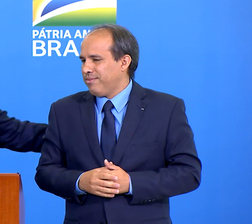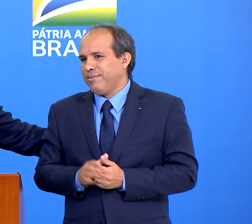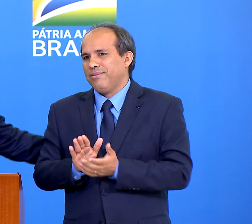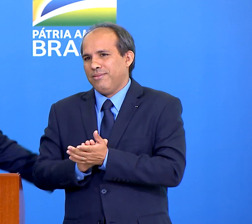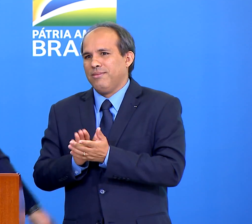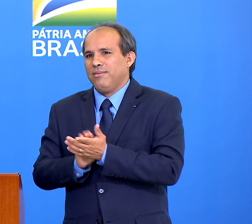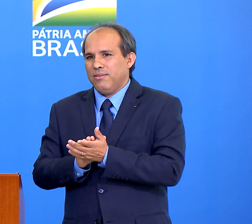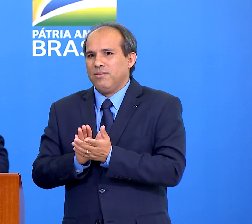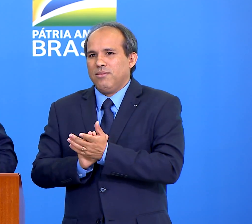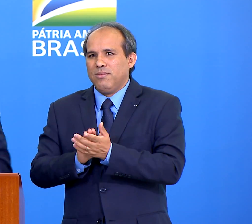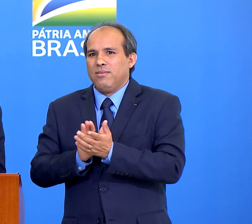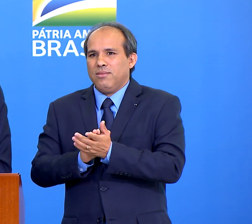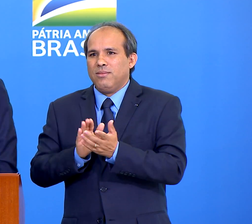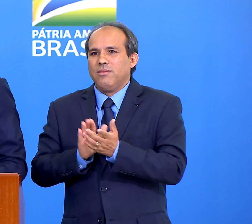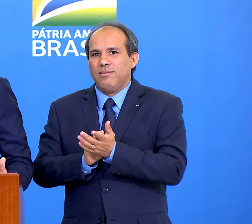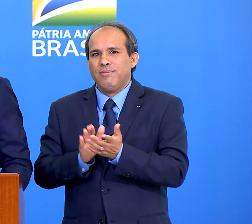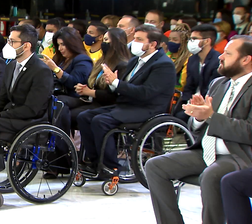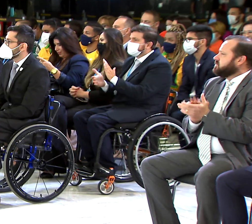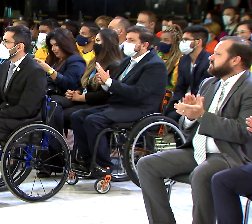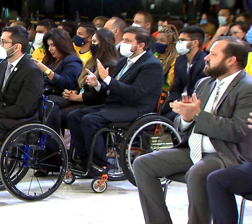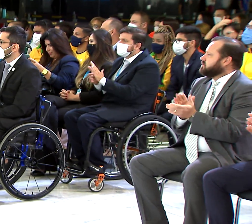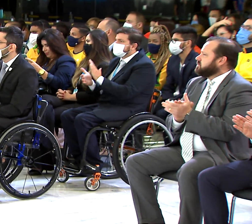o Tom